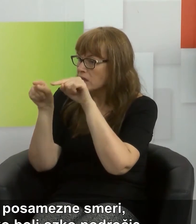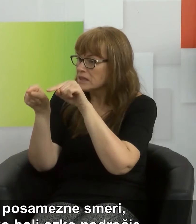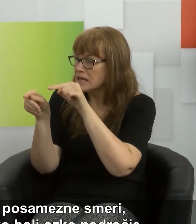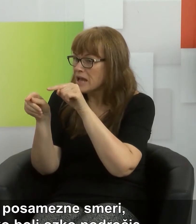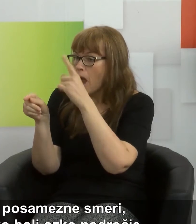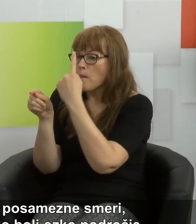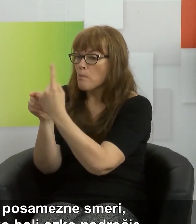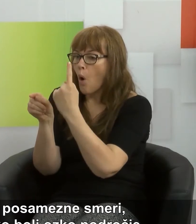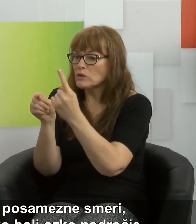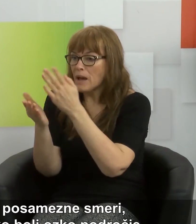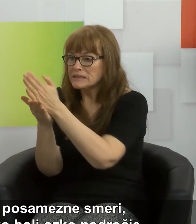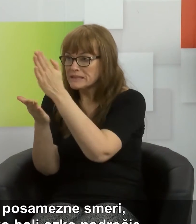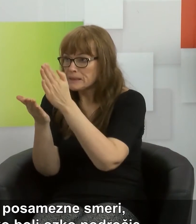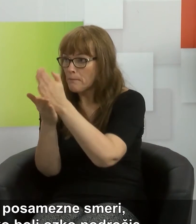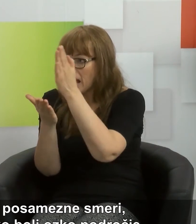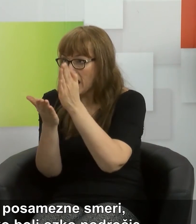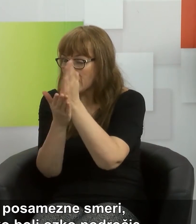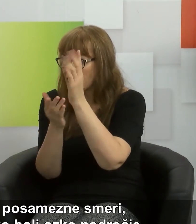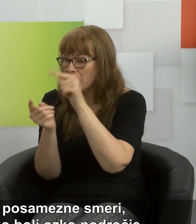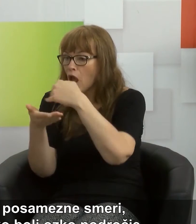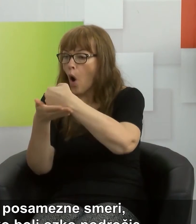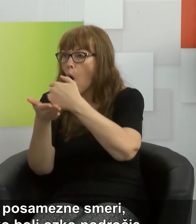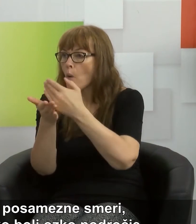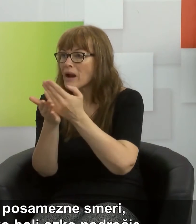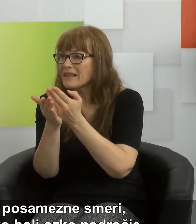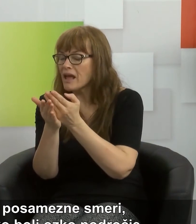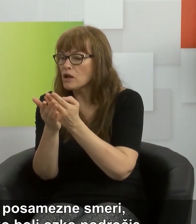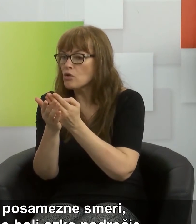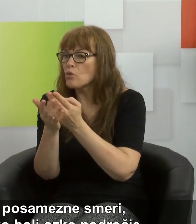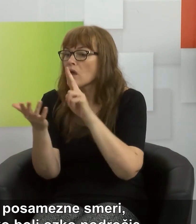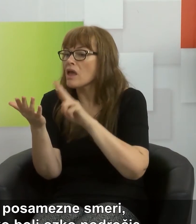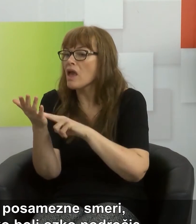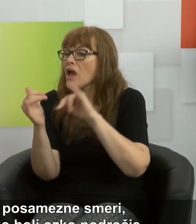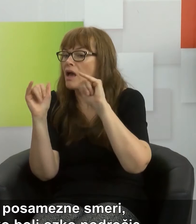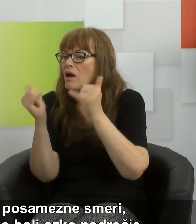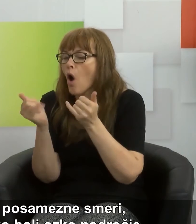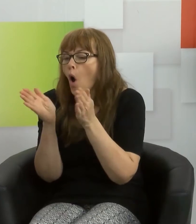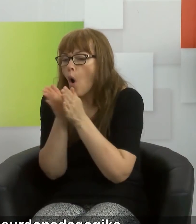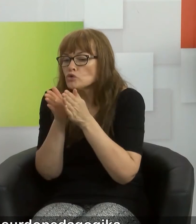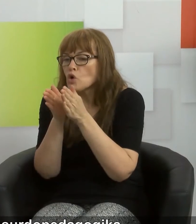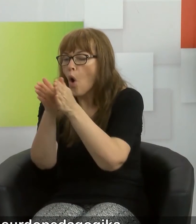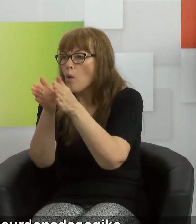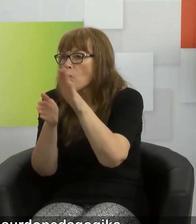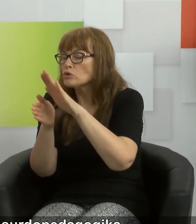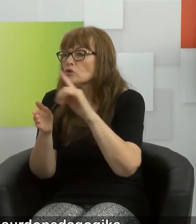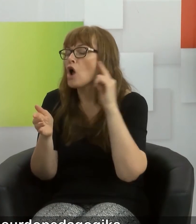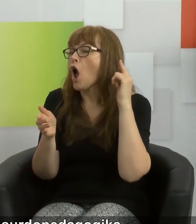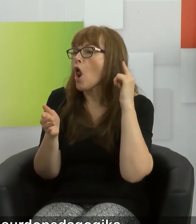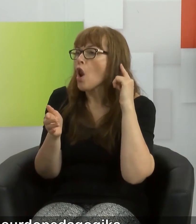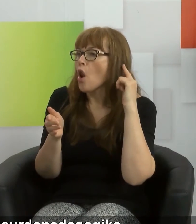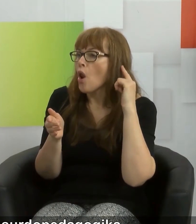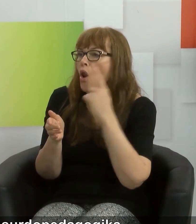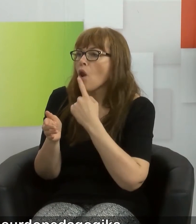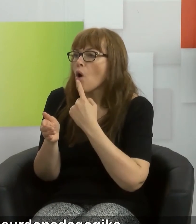zdaj posamezne smeri, ki opredeljujejo dejansko bolj ozko področje, kot sta logopedija